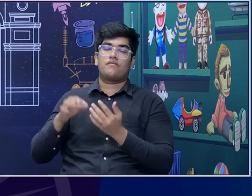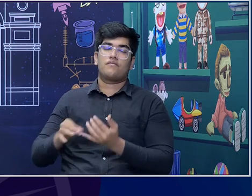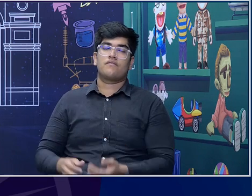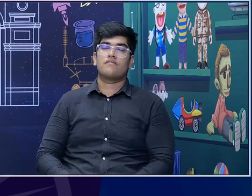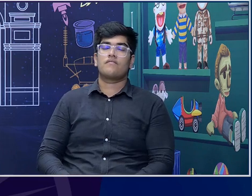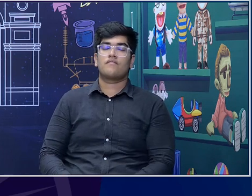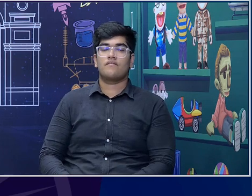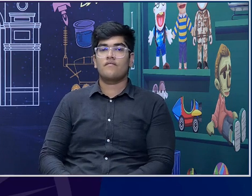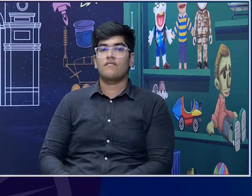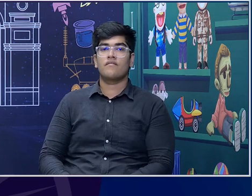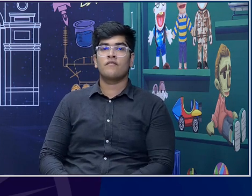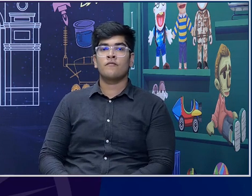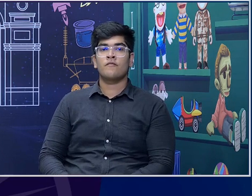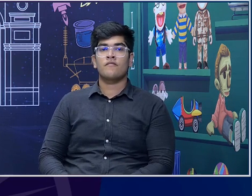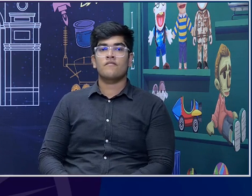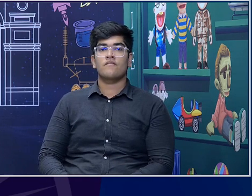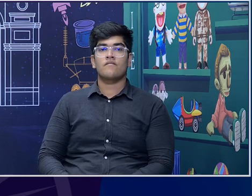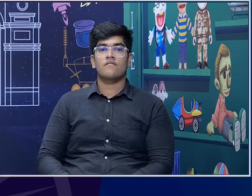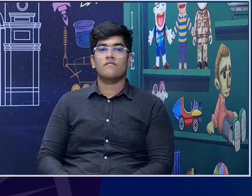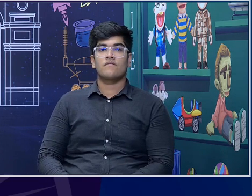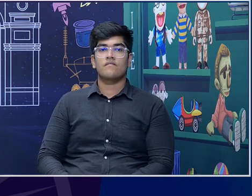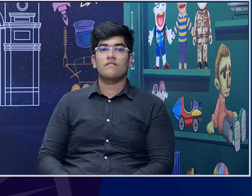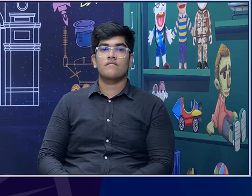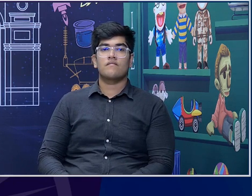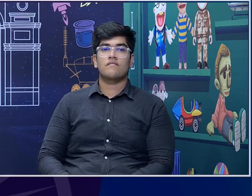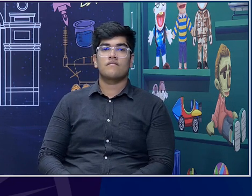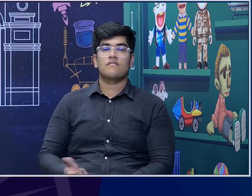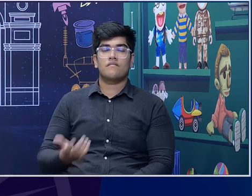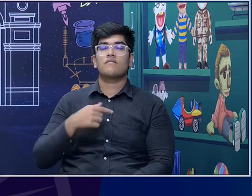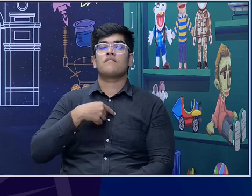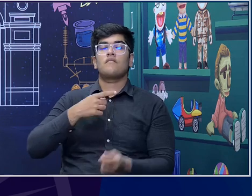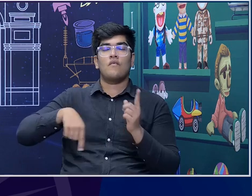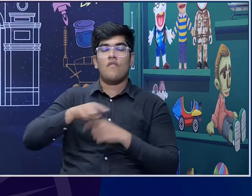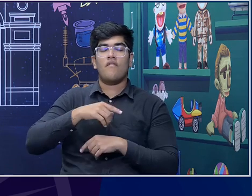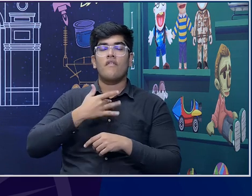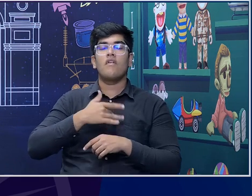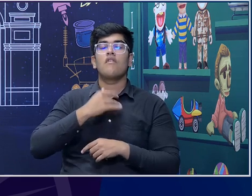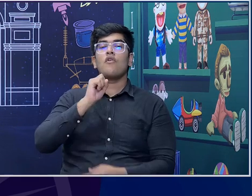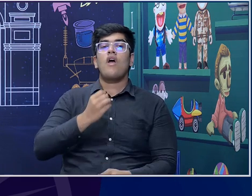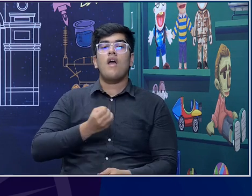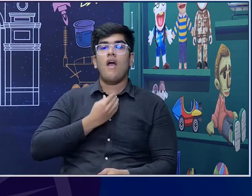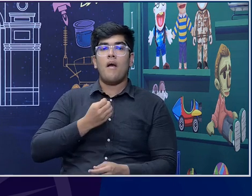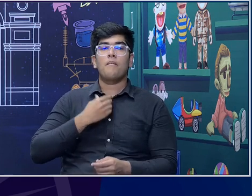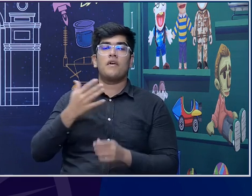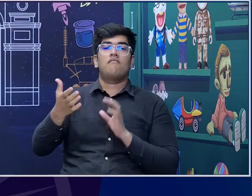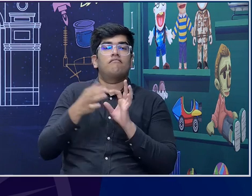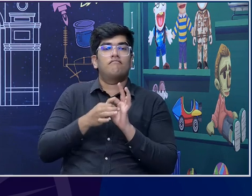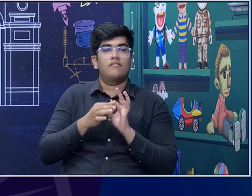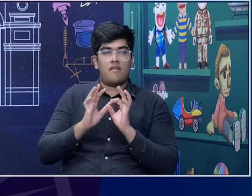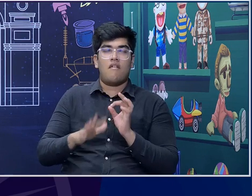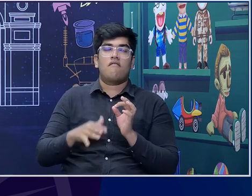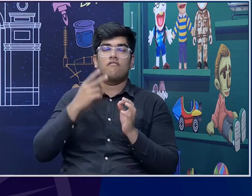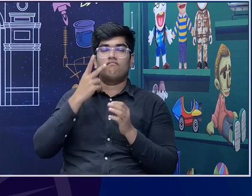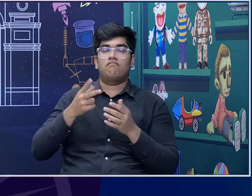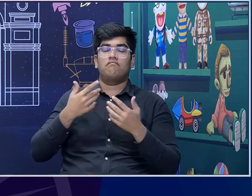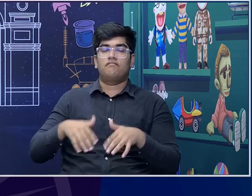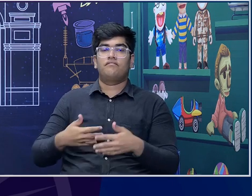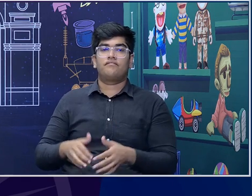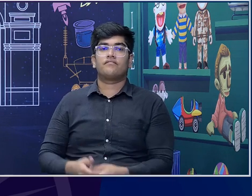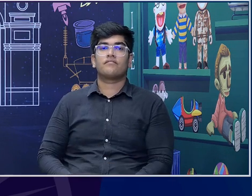जैसे डाकिये तो उन्हें बड़ा अच्छा लगता था कि हम किसी की खुशी में उस समय उनके साथ शामिल है जी